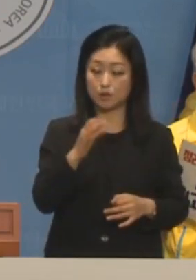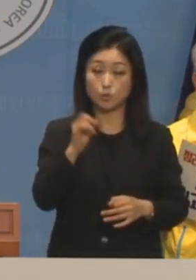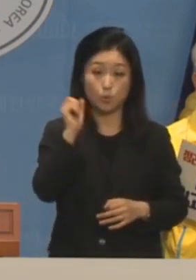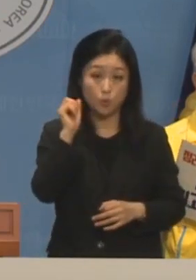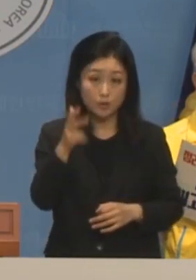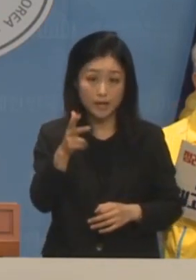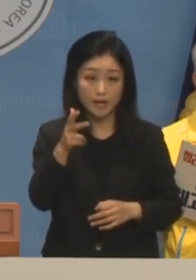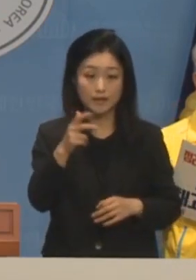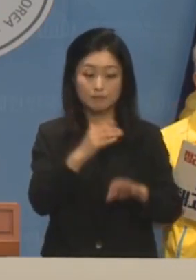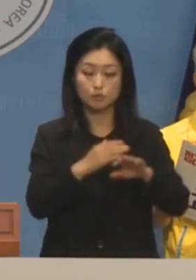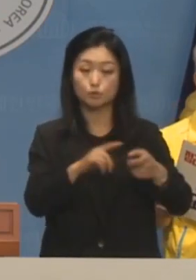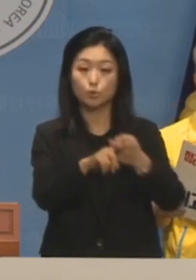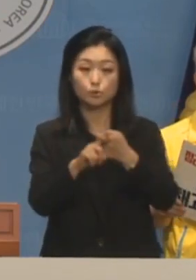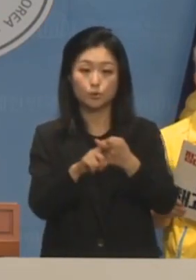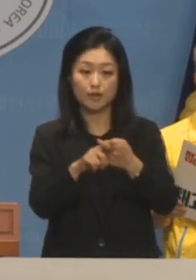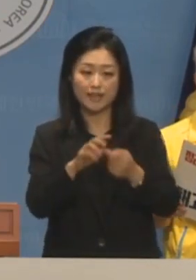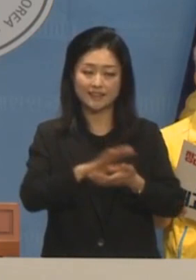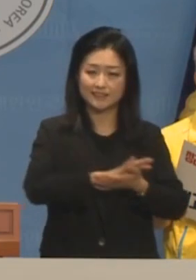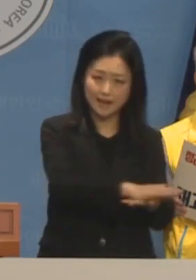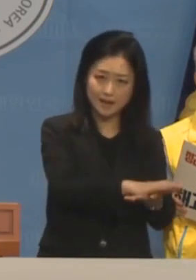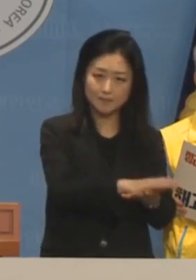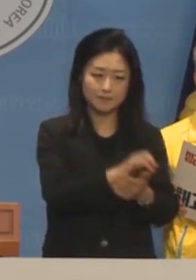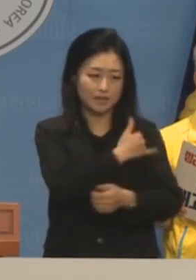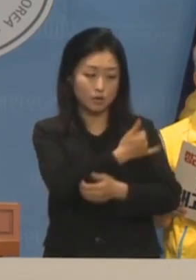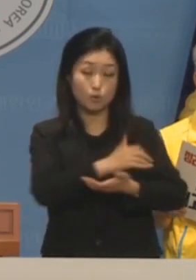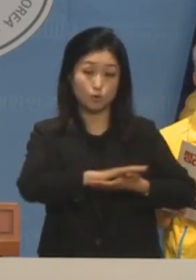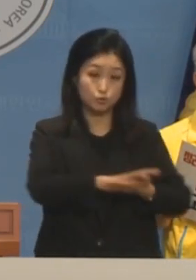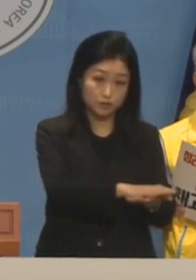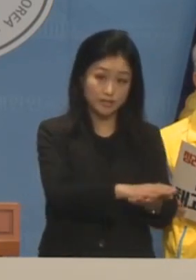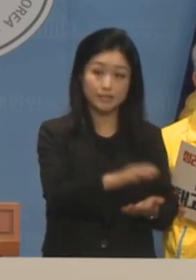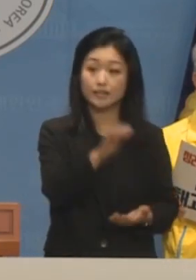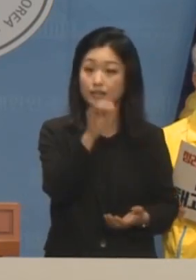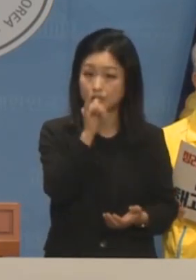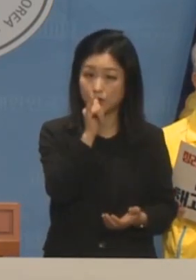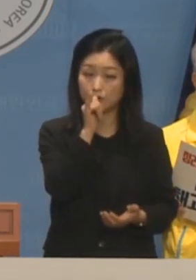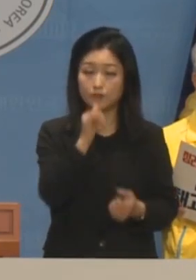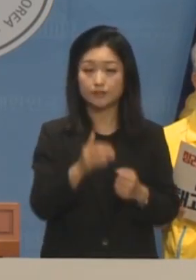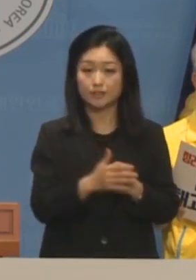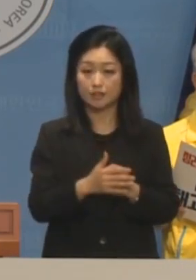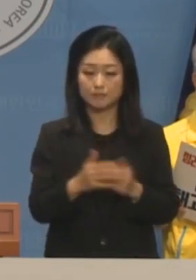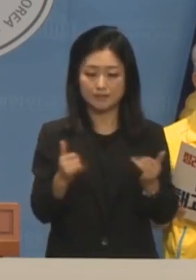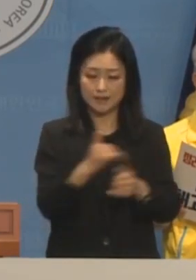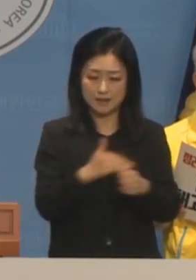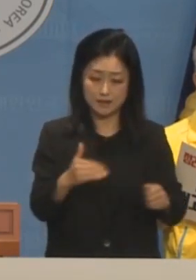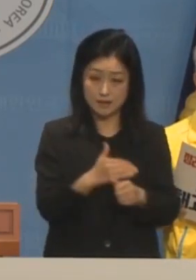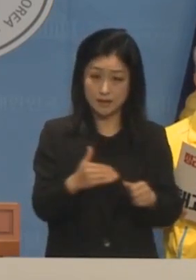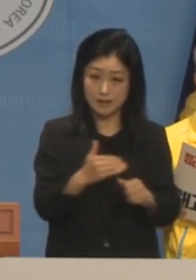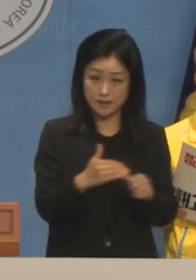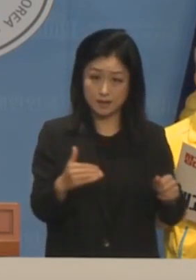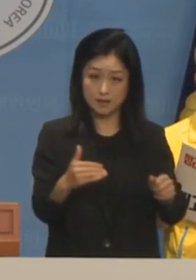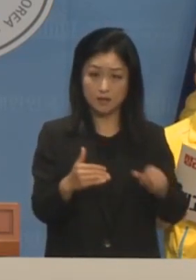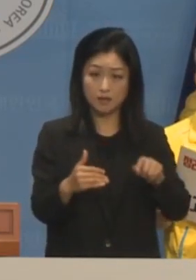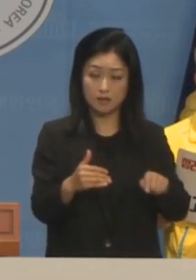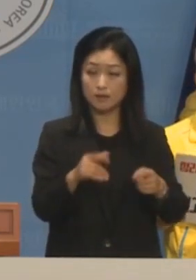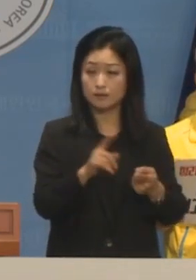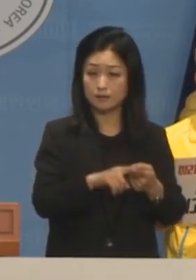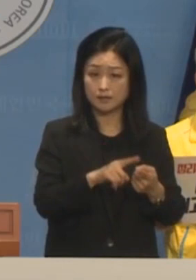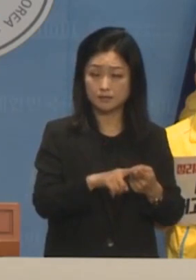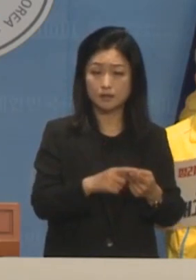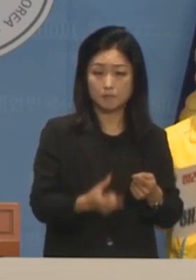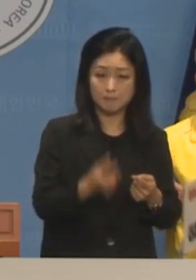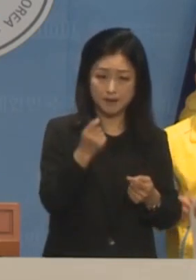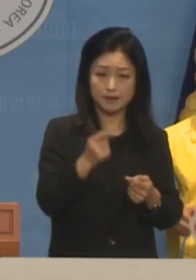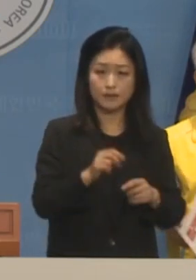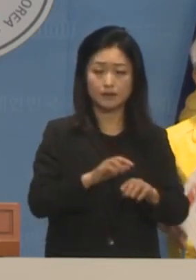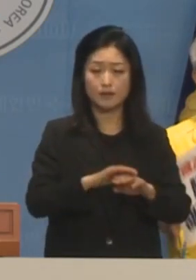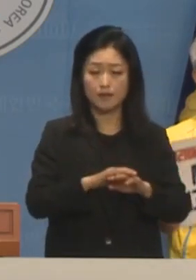대한 민주노조 탄압과 이 인권 유린을 계속 해나가고 있는 상황에서 정리해고를 철회하면서 노동자가 안전하게 일할 수 있는